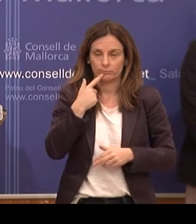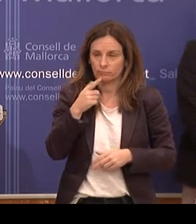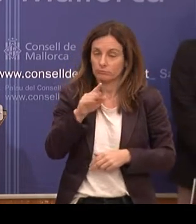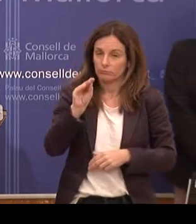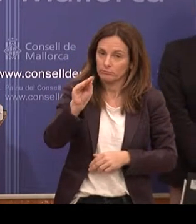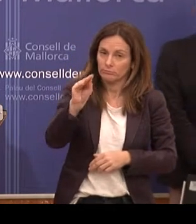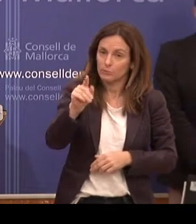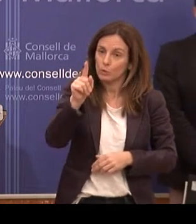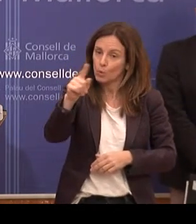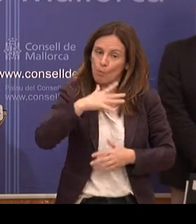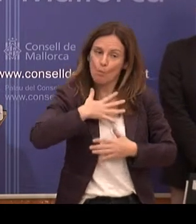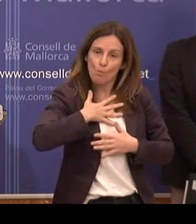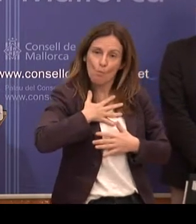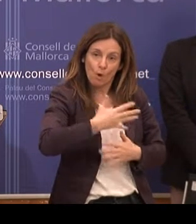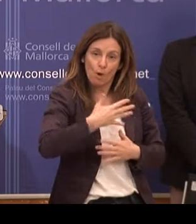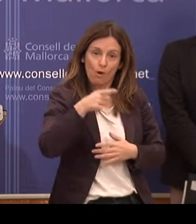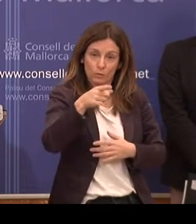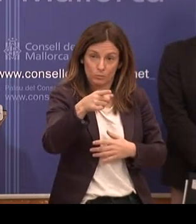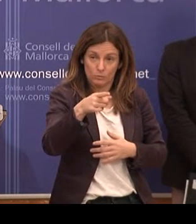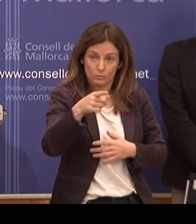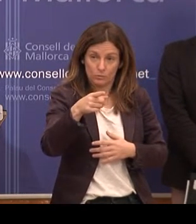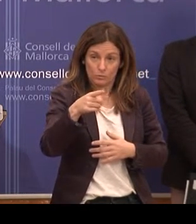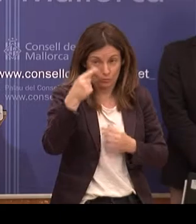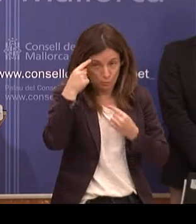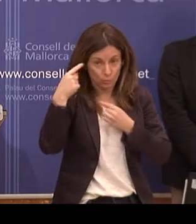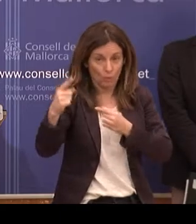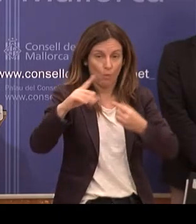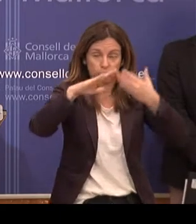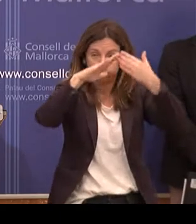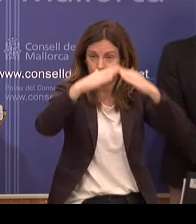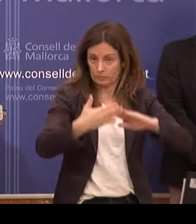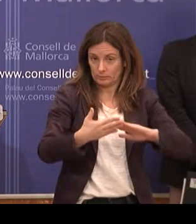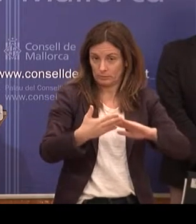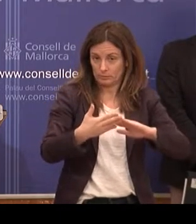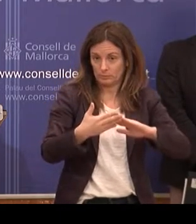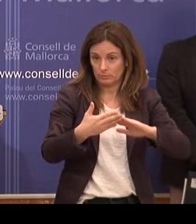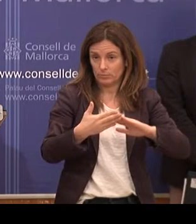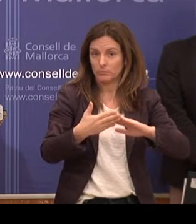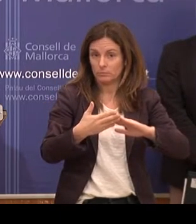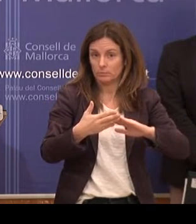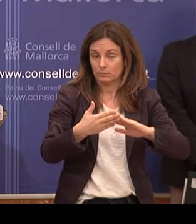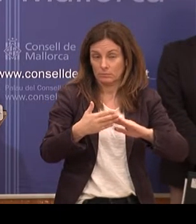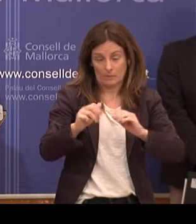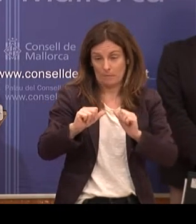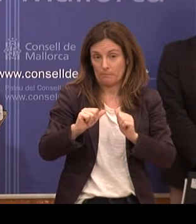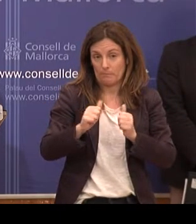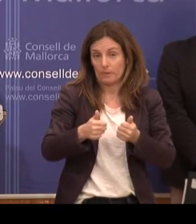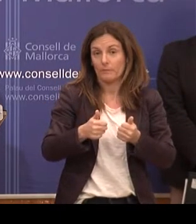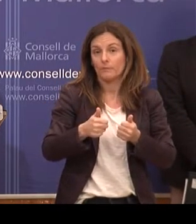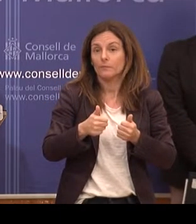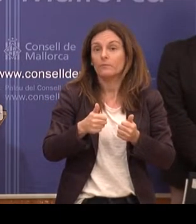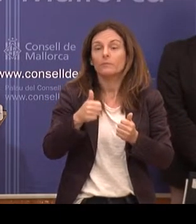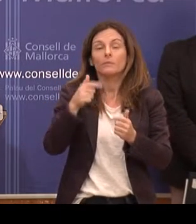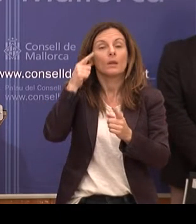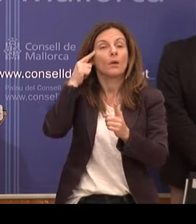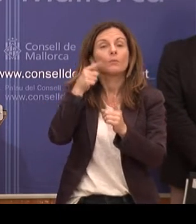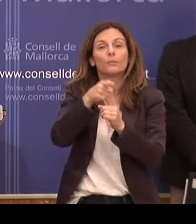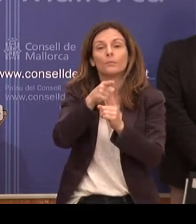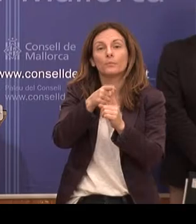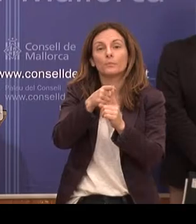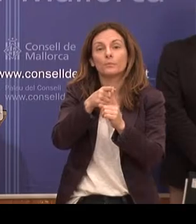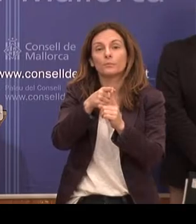que farem en aquest moment serà analitzar si ho ha d'aquests 500 expedients per començar a actuar. Són